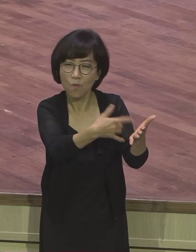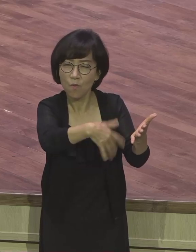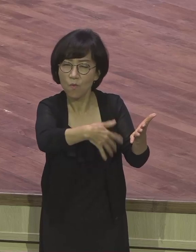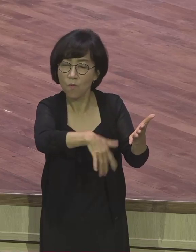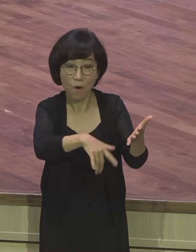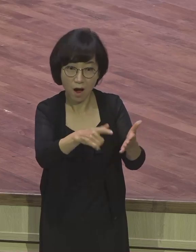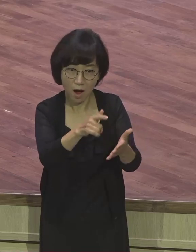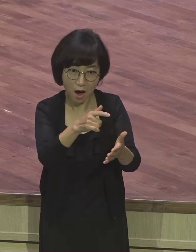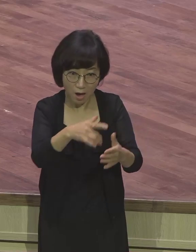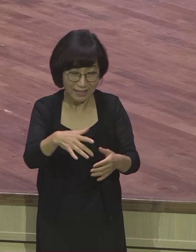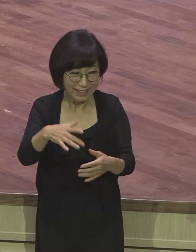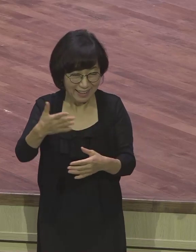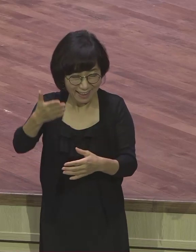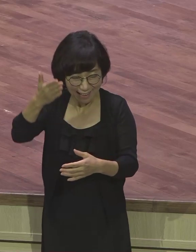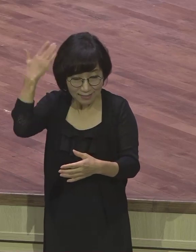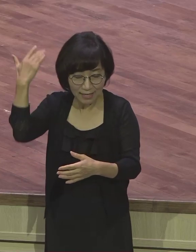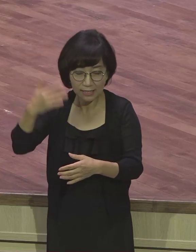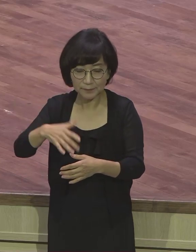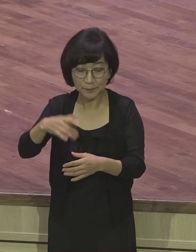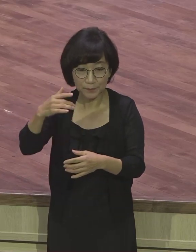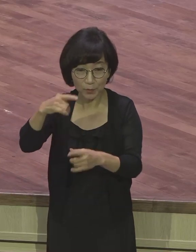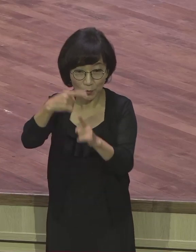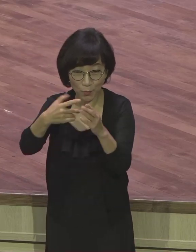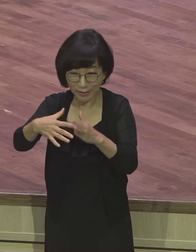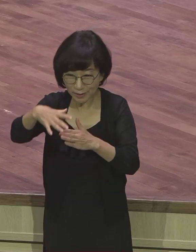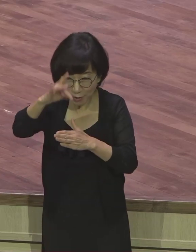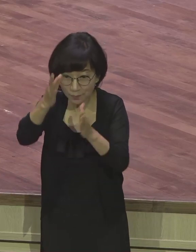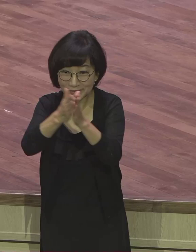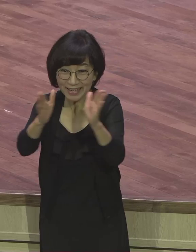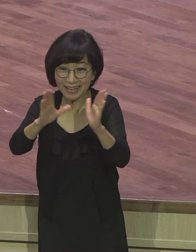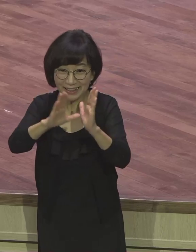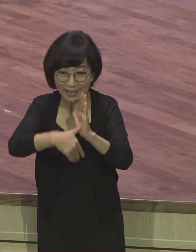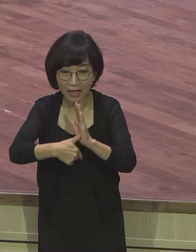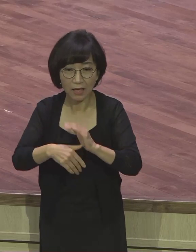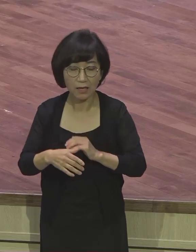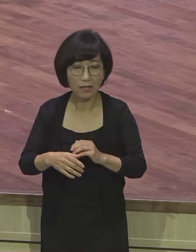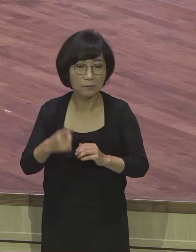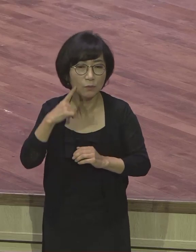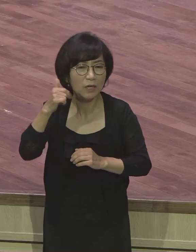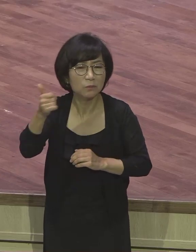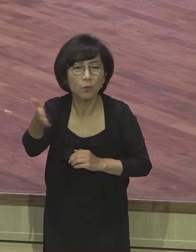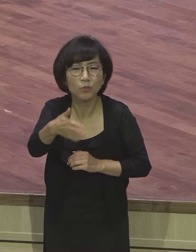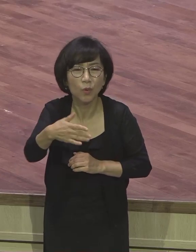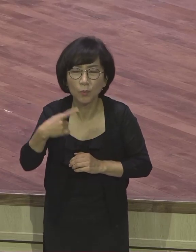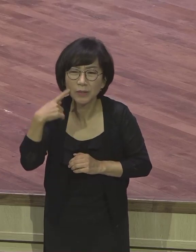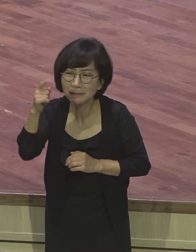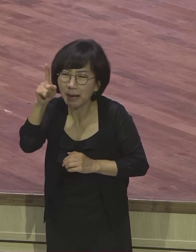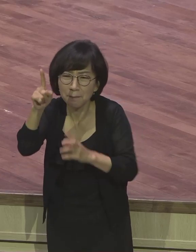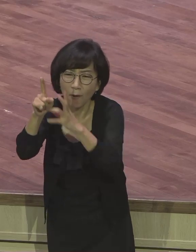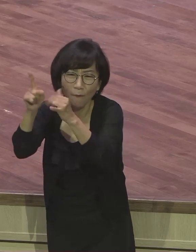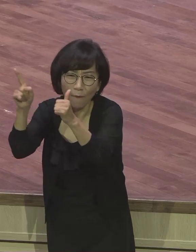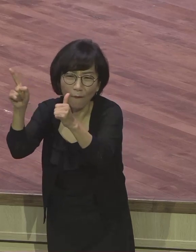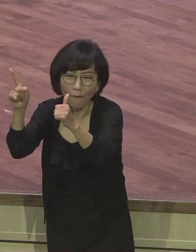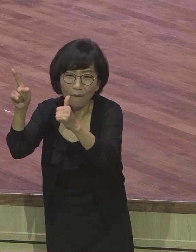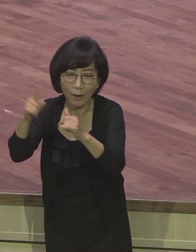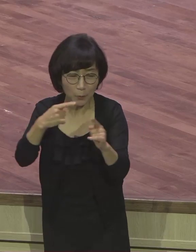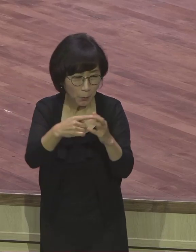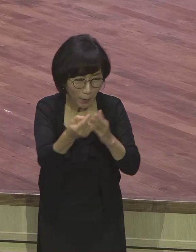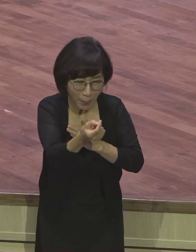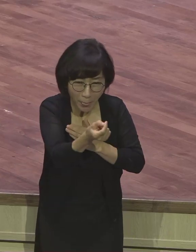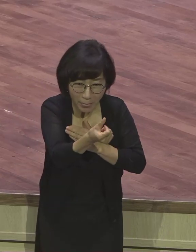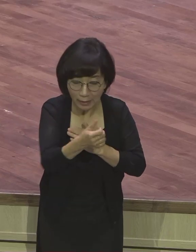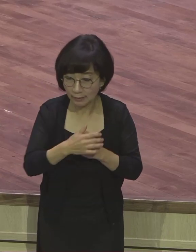열정이었어요. 초기에는 교육자도 귀합니다. 교회도 귀했어요. 그러니까 뭐 목사 한